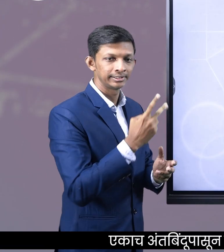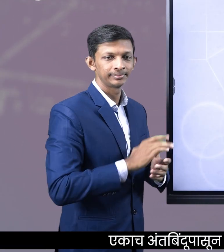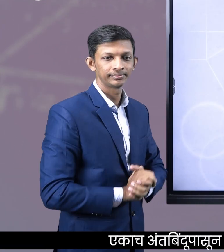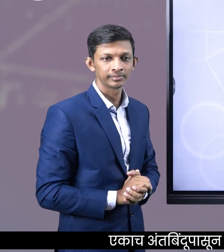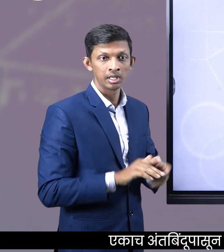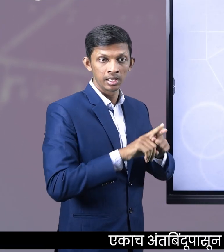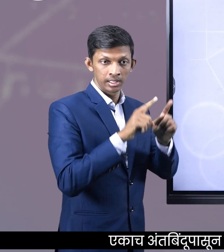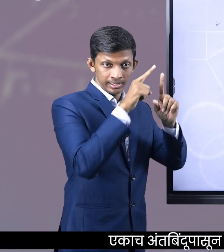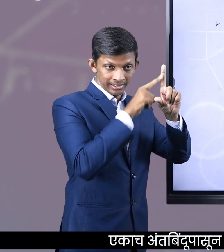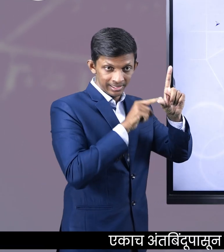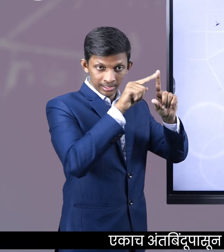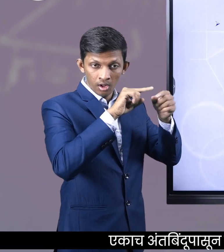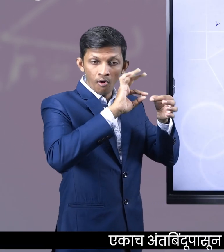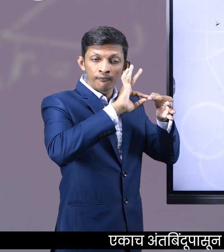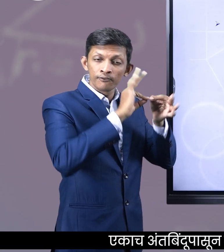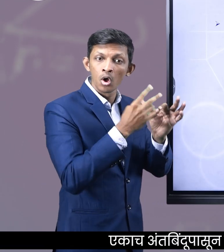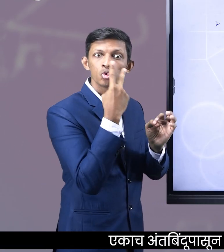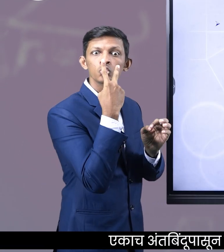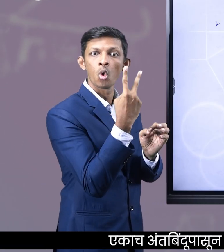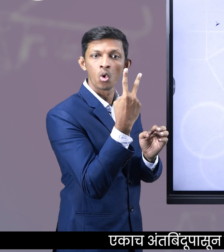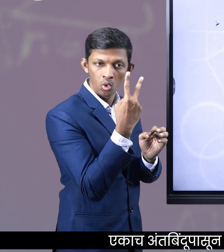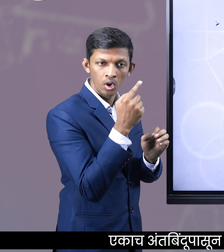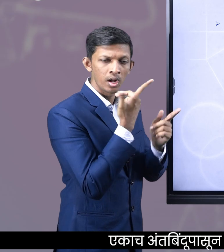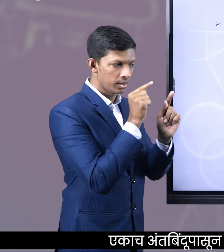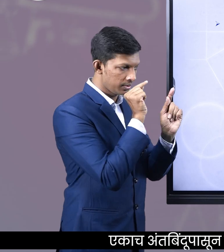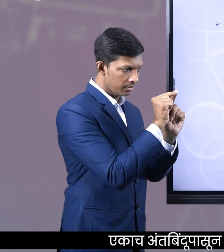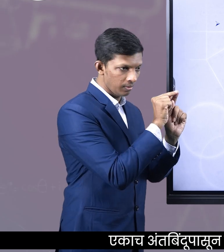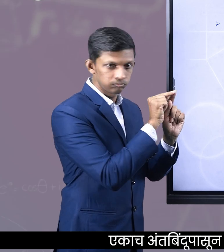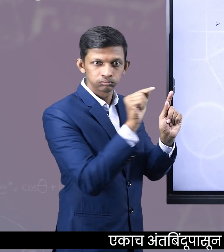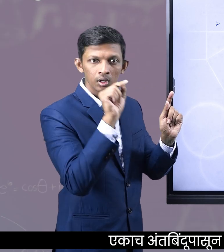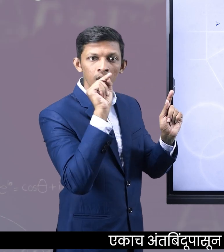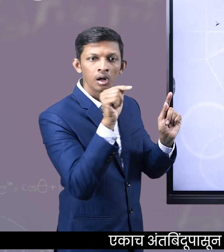एकाच अंतबिंदू पासून 2 किरणे उद्भवली की कोन तयार होते.